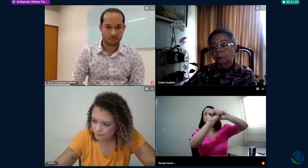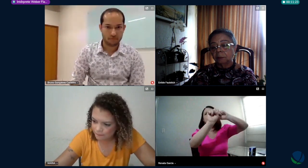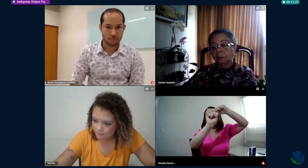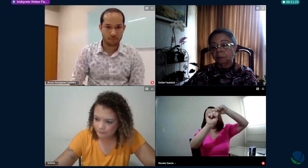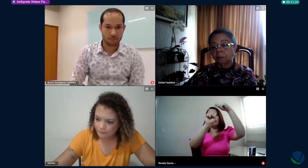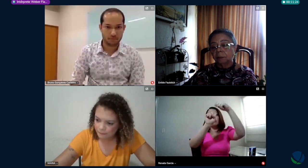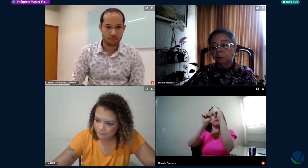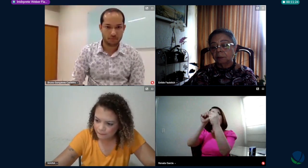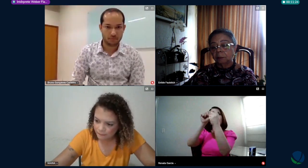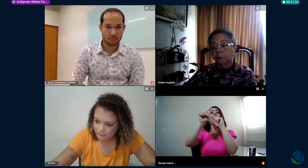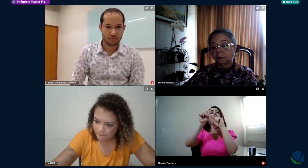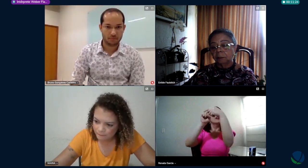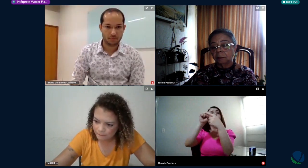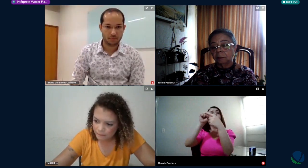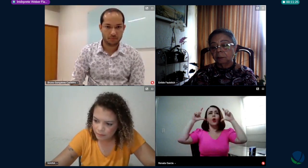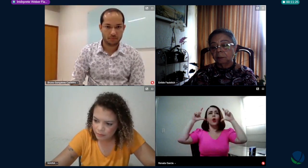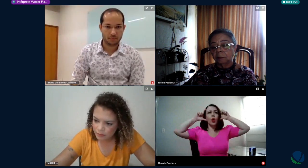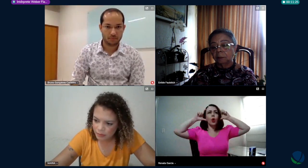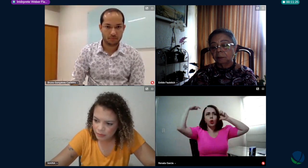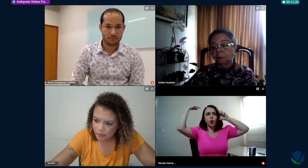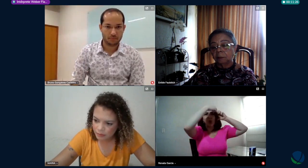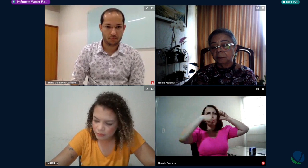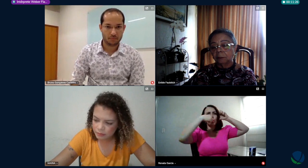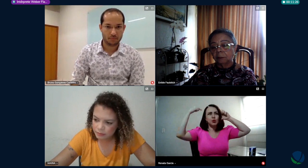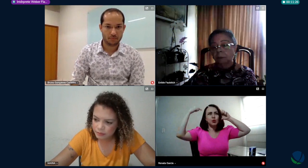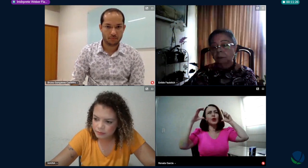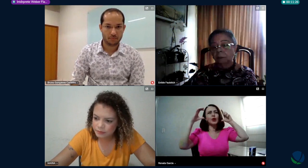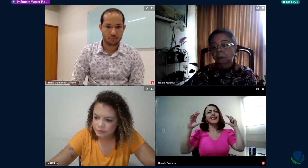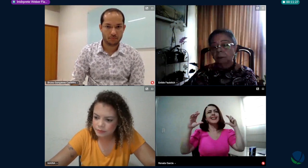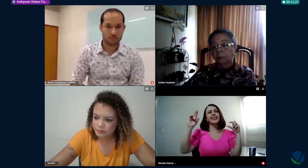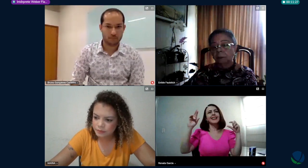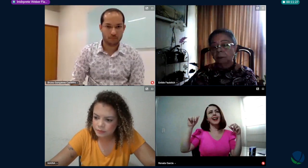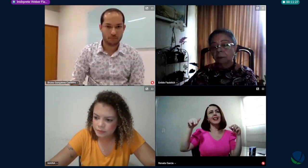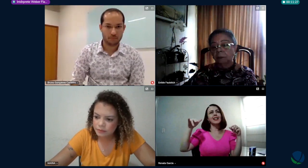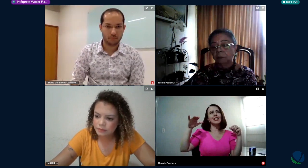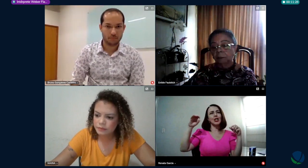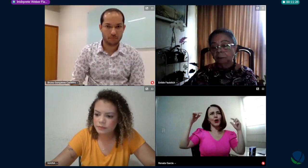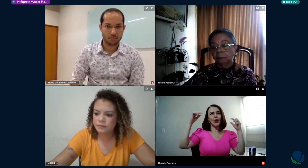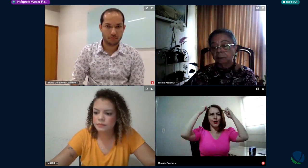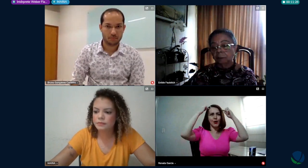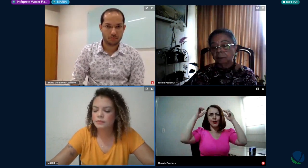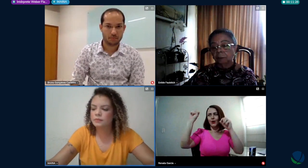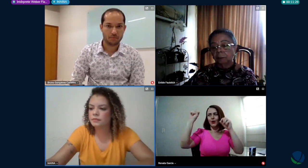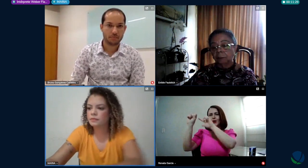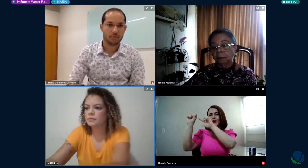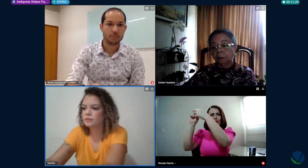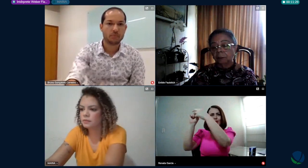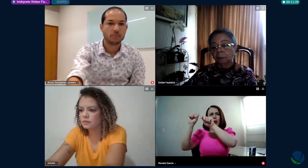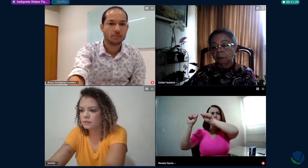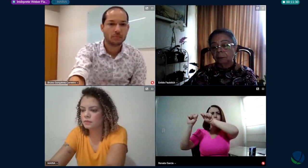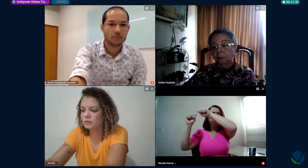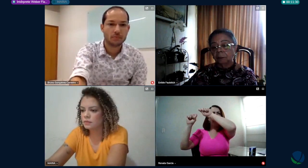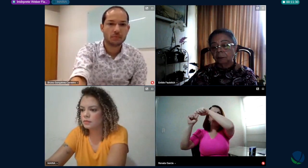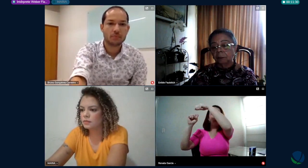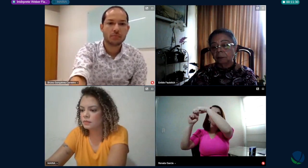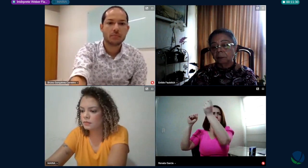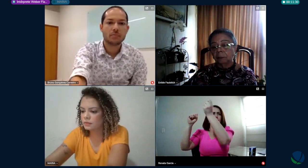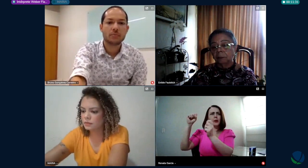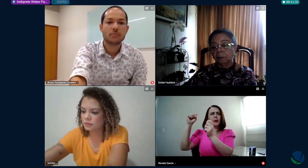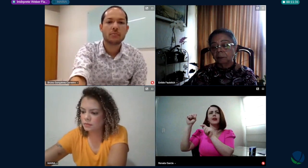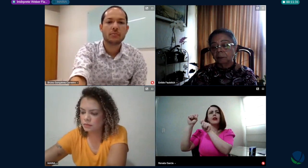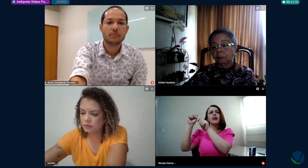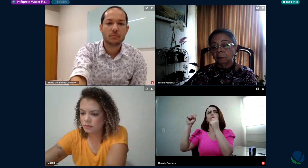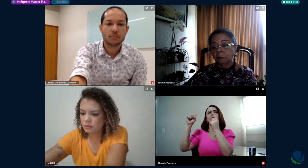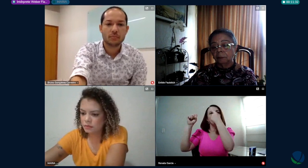mão como um todo, e essa outra mão representando a cabeça, o crânio do